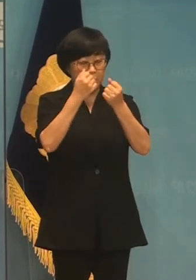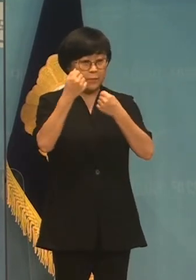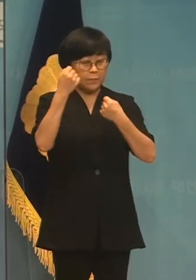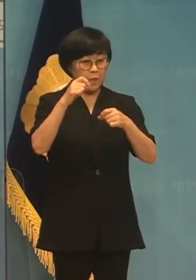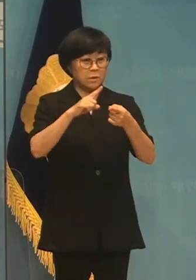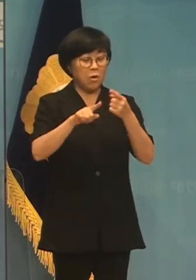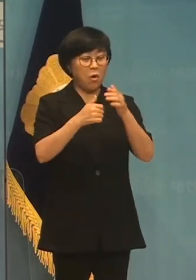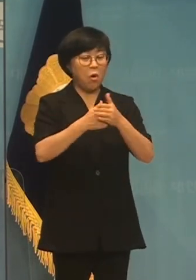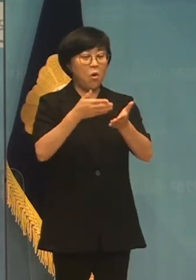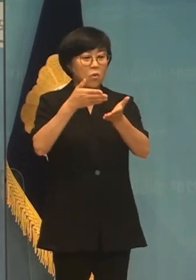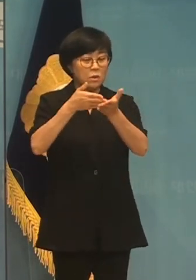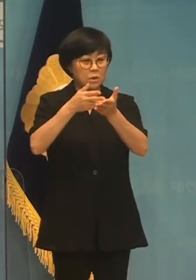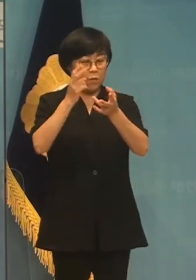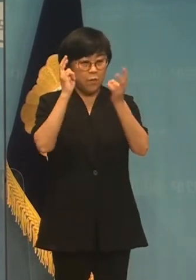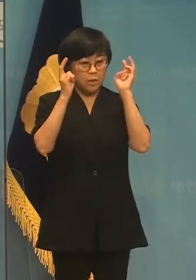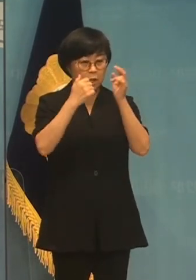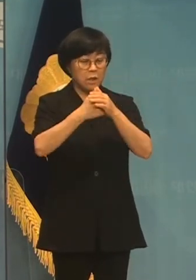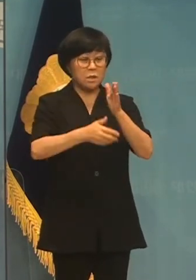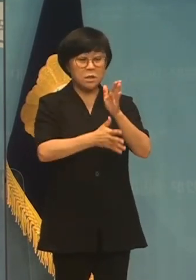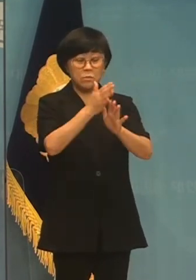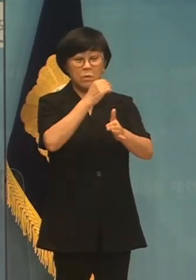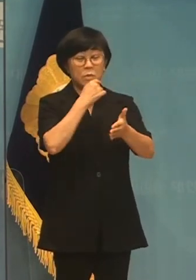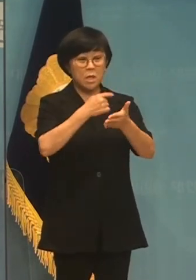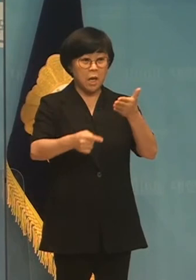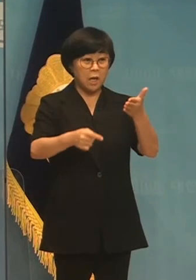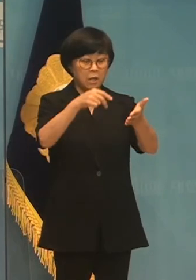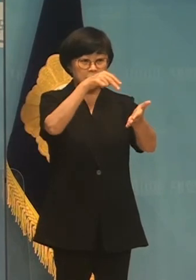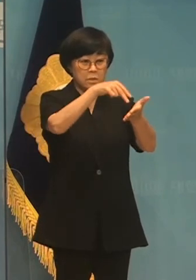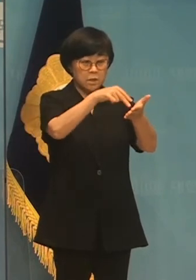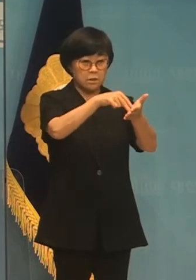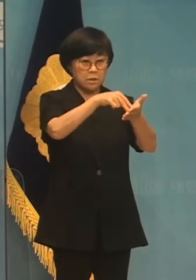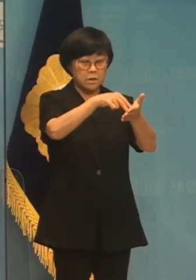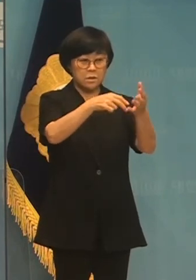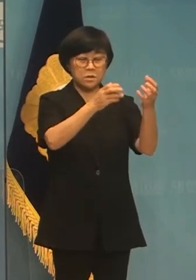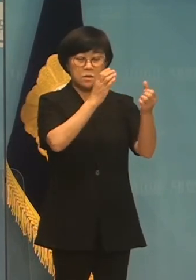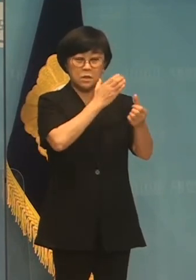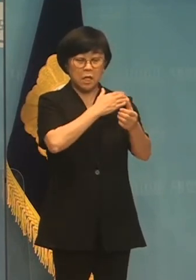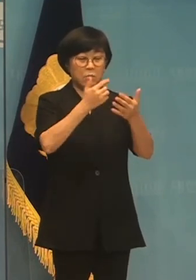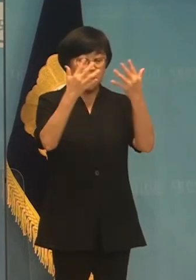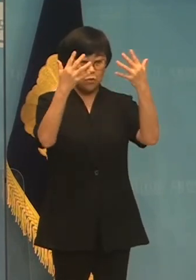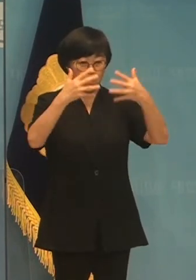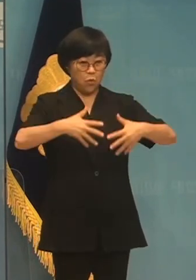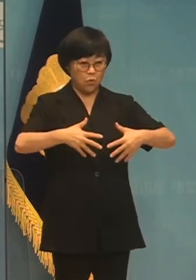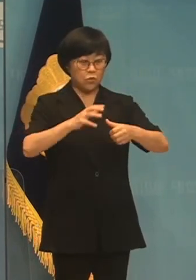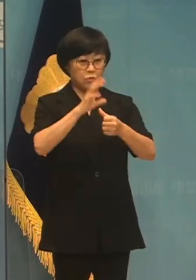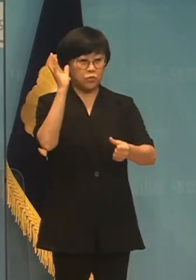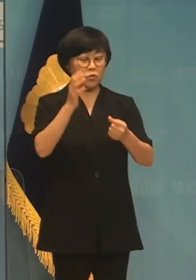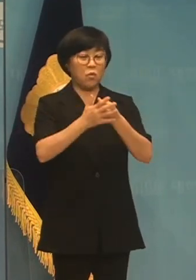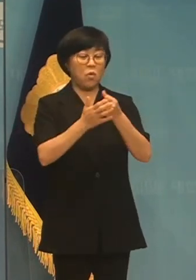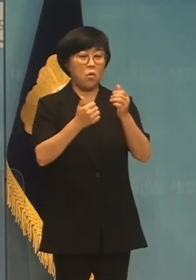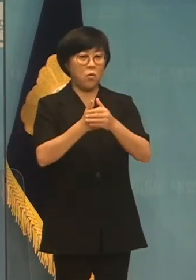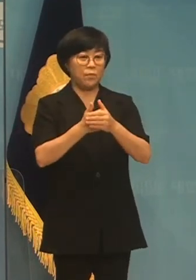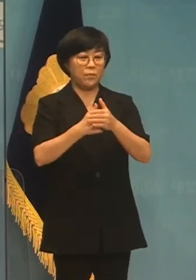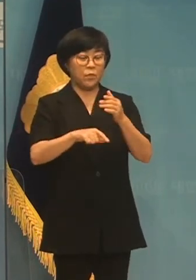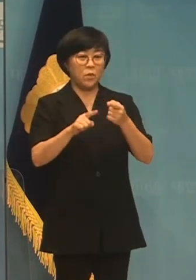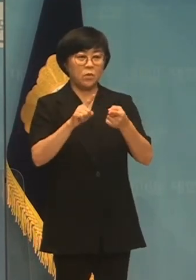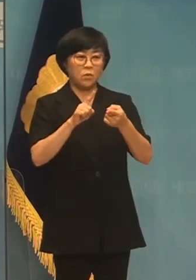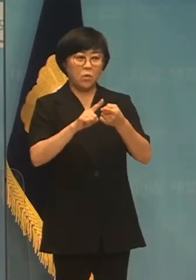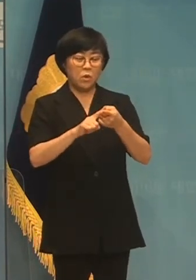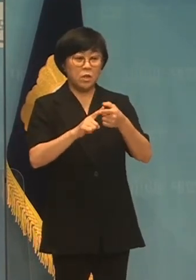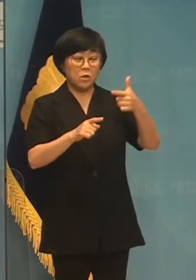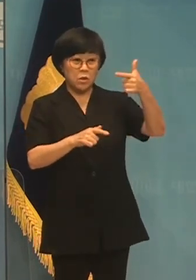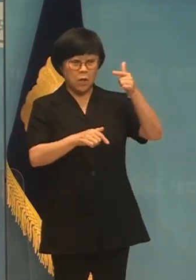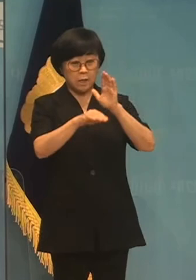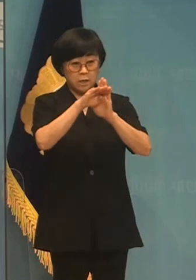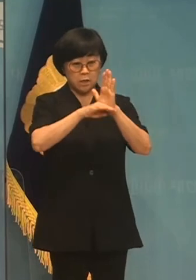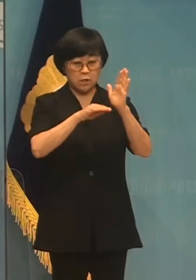책임에서 언론사에 대한 시민 피해 입증 책임 요건을 완화할 것, 고의 중과실 추정